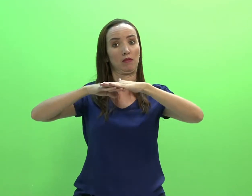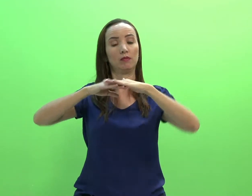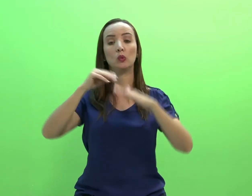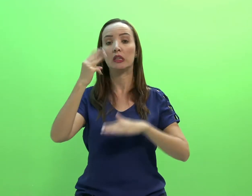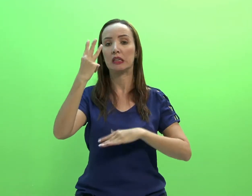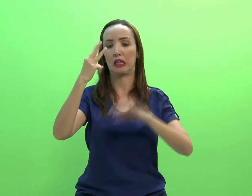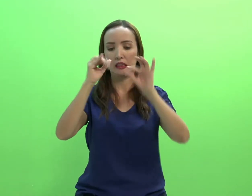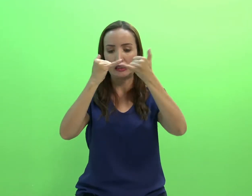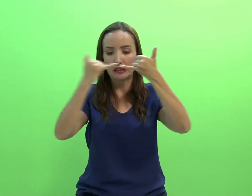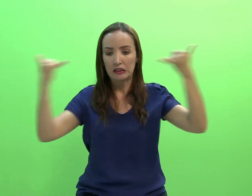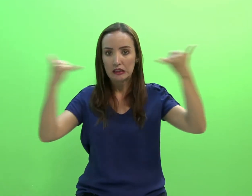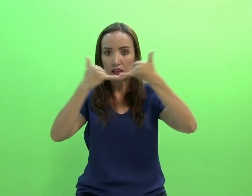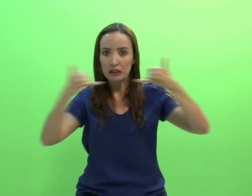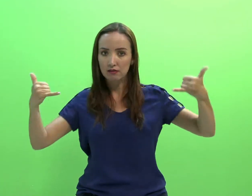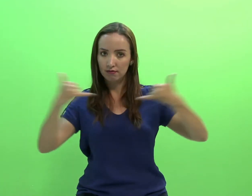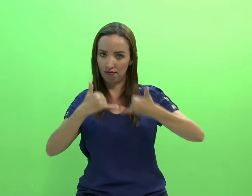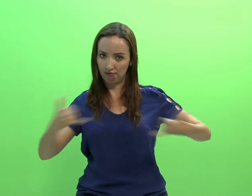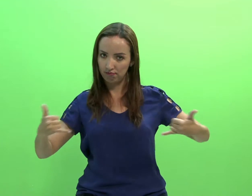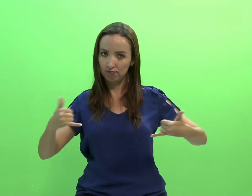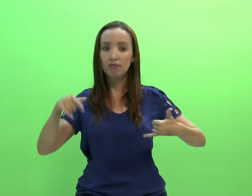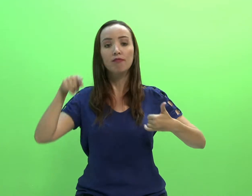com no máximo 3 linhas.